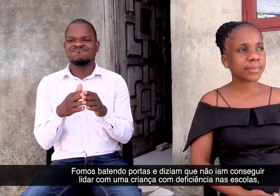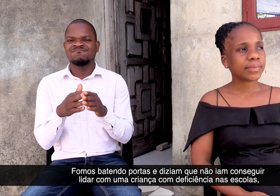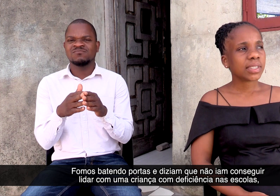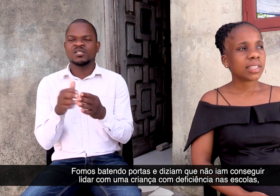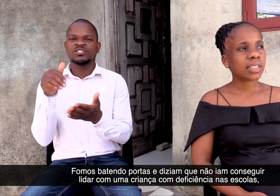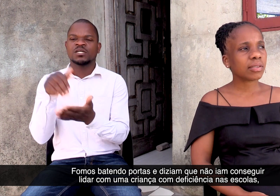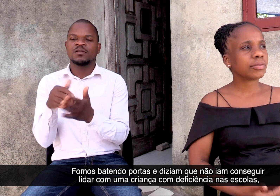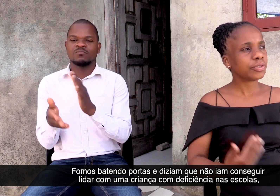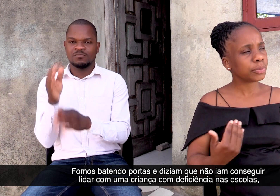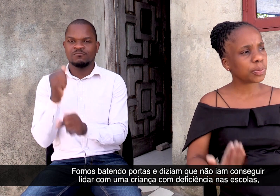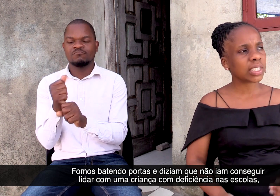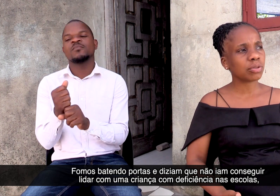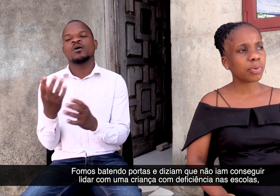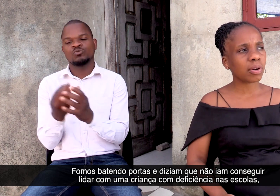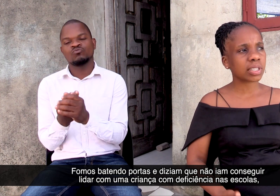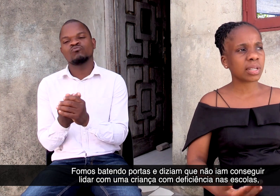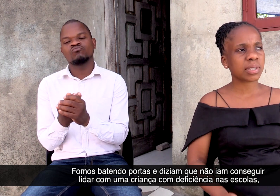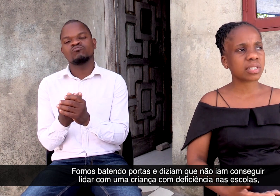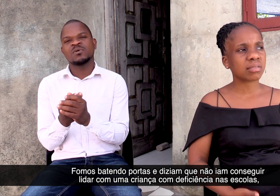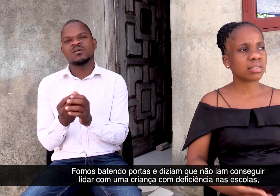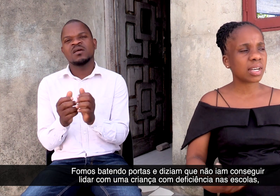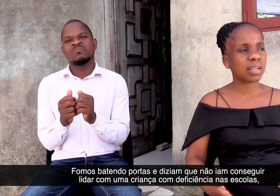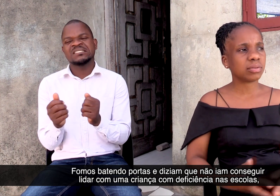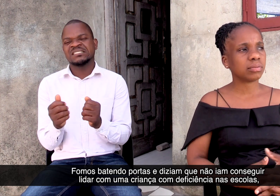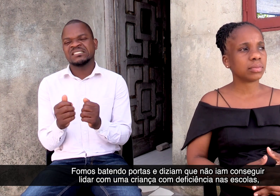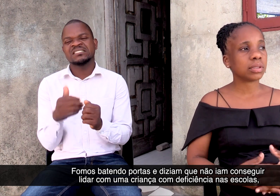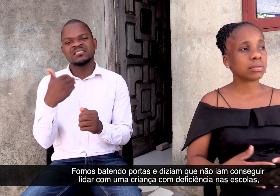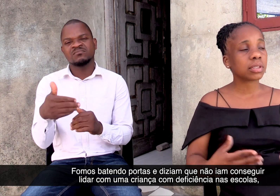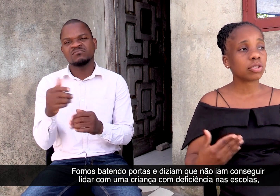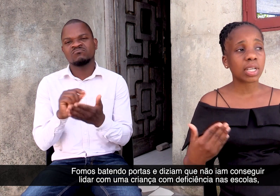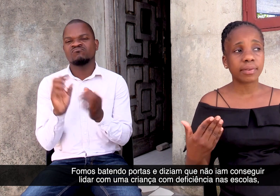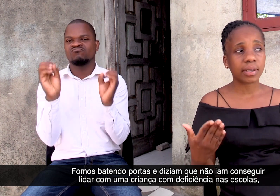vendo? Então, fomos batendo portas e sempre diziam que